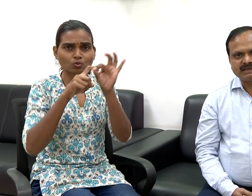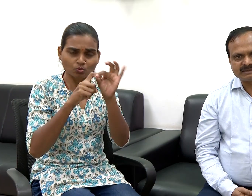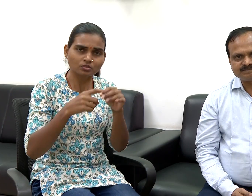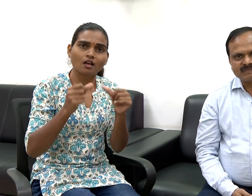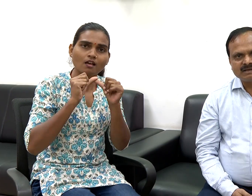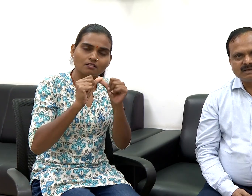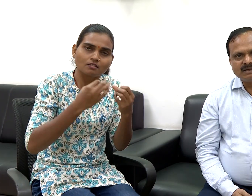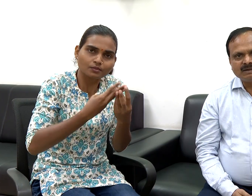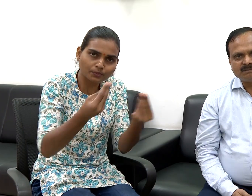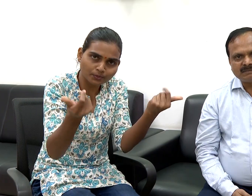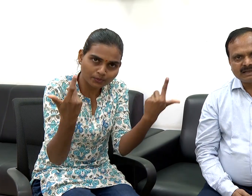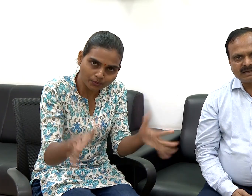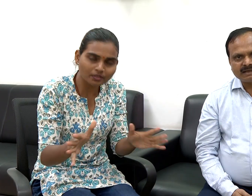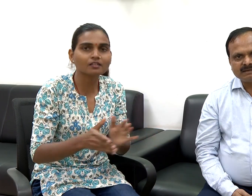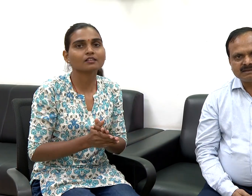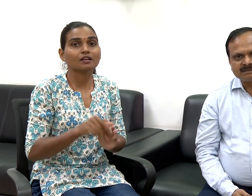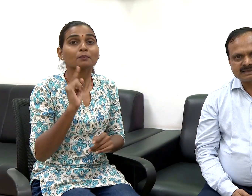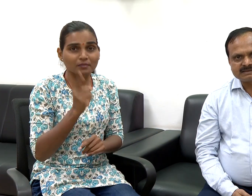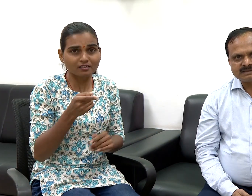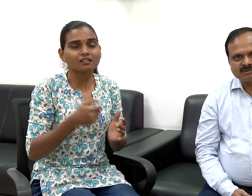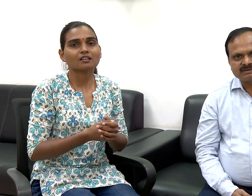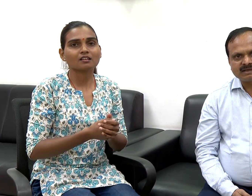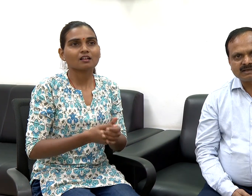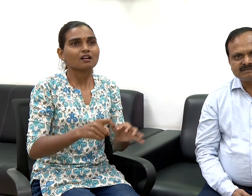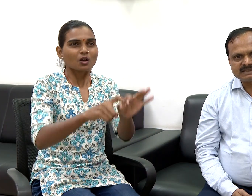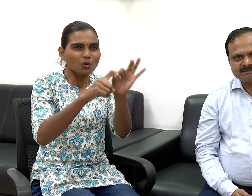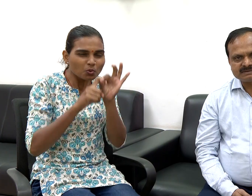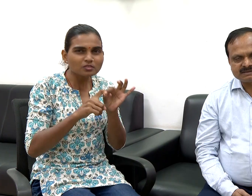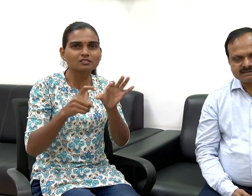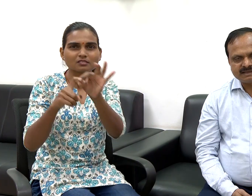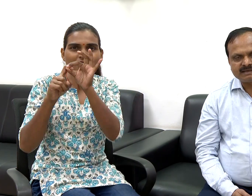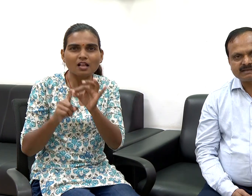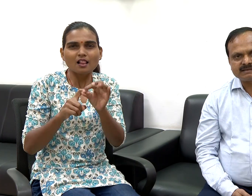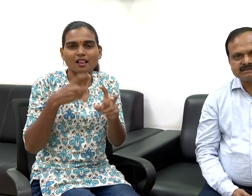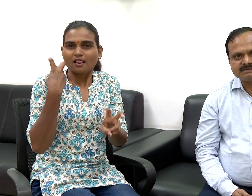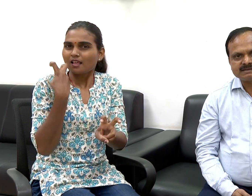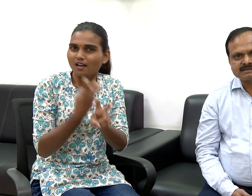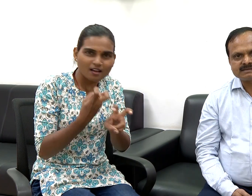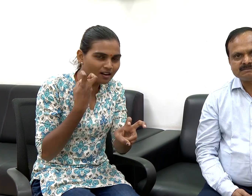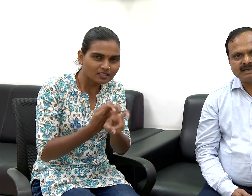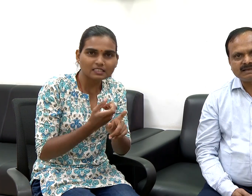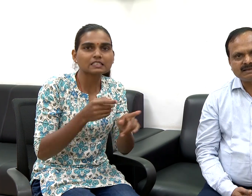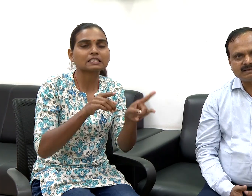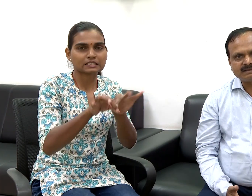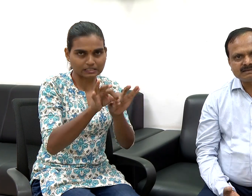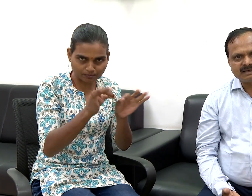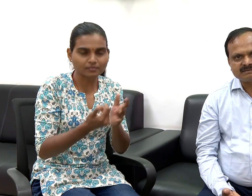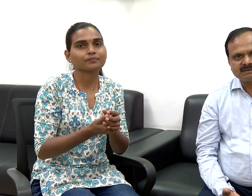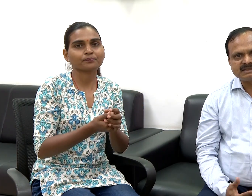किए। बड़े क्रिटिकल प्रश्न थे, बहुत अलग अलग विषय से रिलेटेड थे। जैसे मेडिकल थैलेसीमिया मेजर